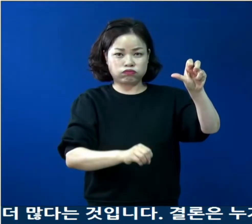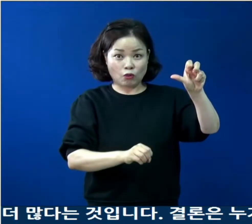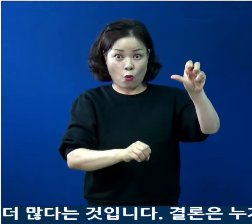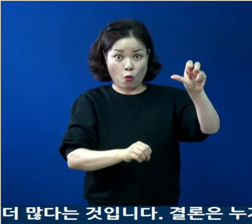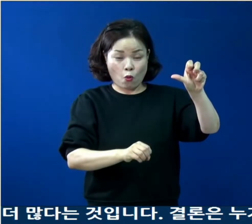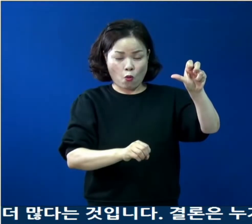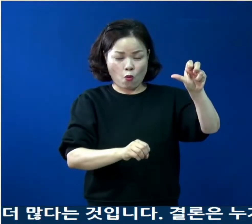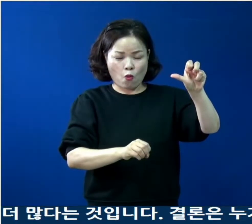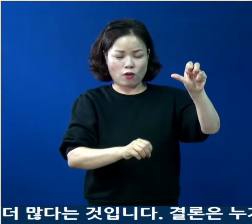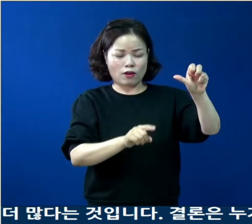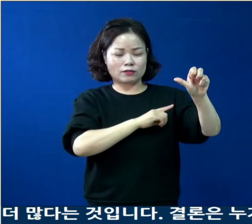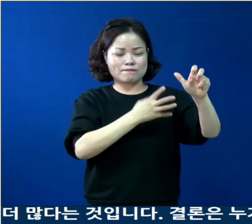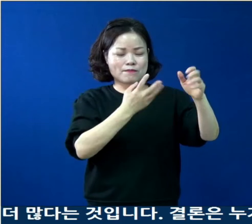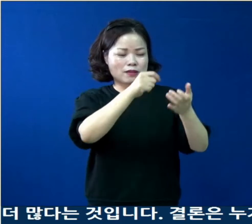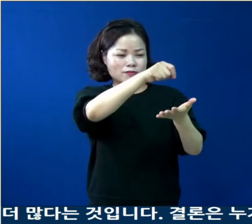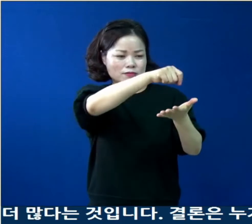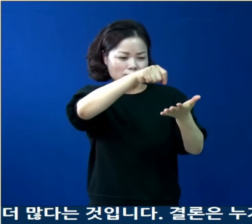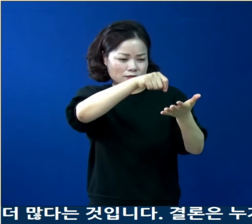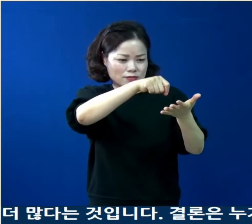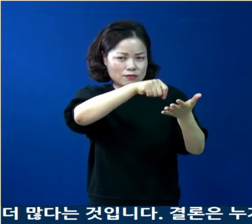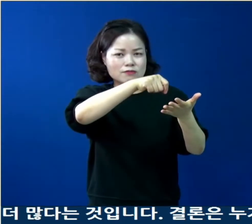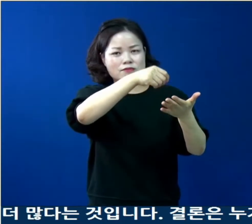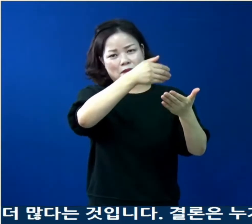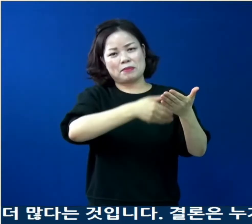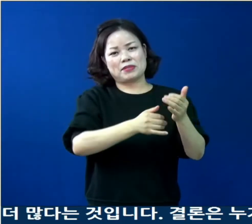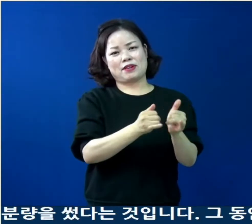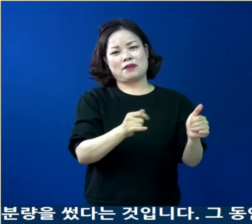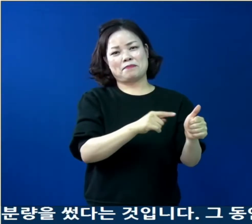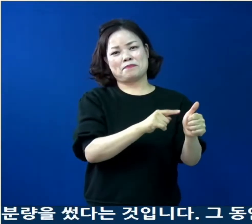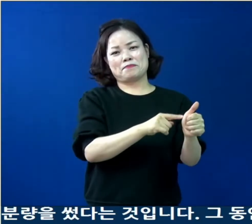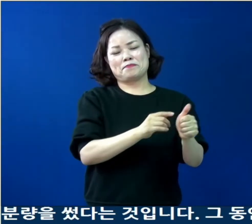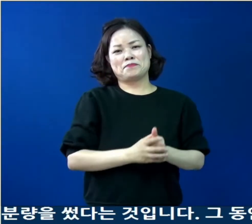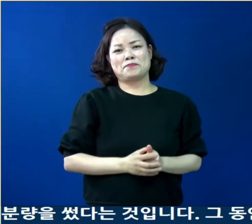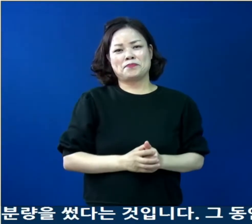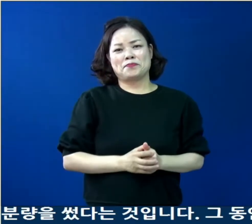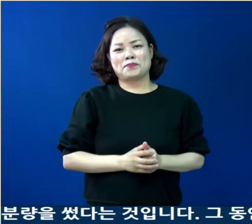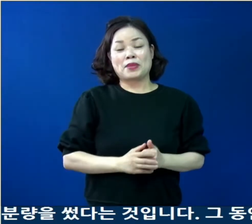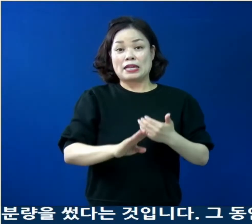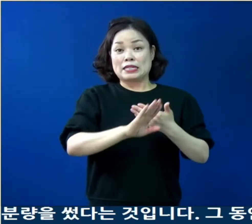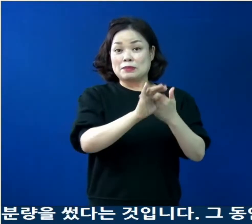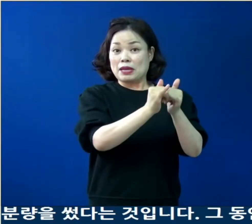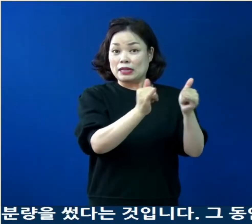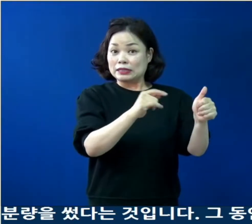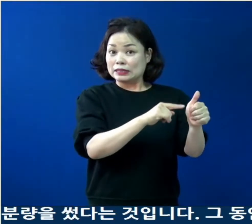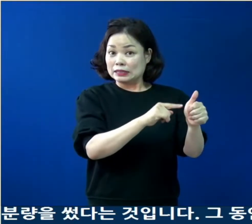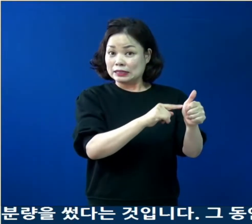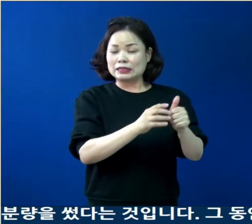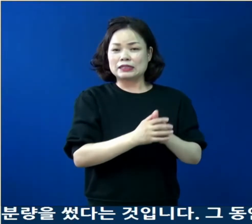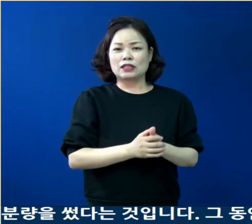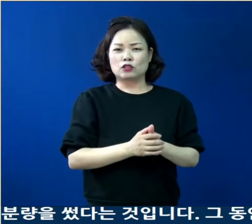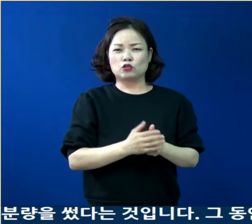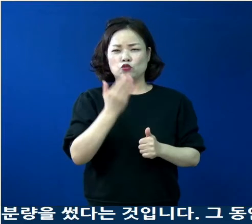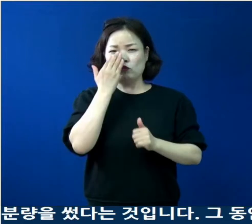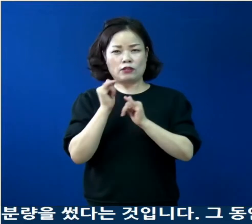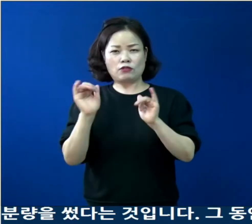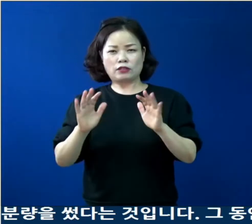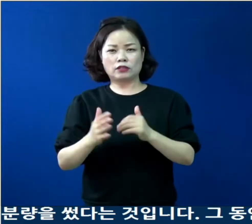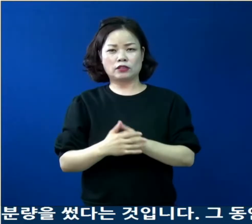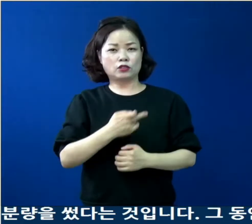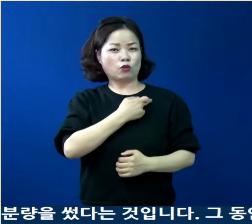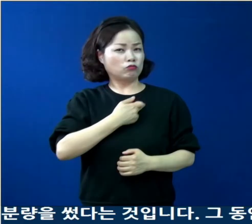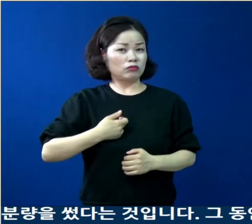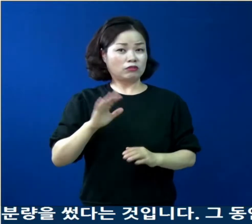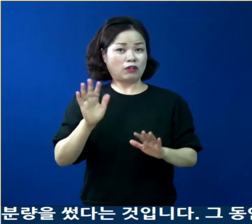저수를 남긴 사람이다. 정리하면 되겠습니다. 자, 이방인이었고요. 유대인도 아니었습니다. 12제자는